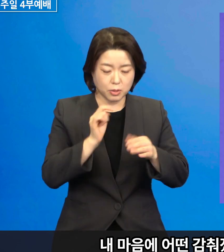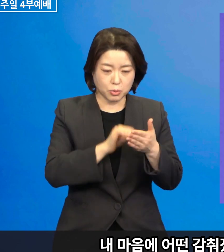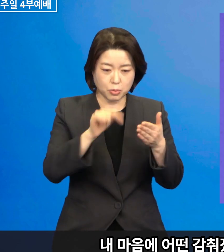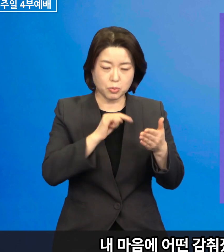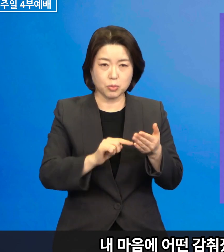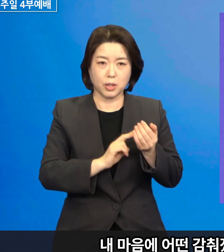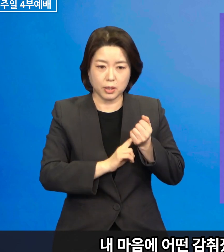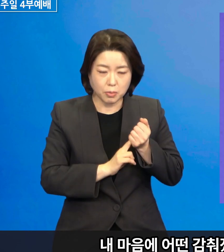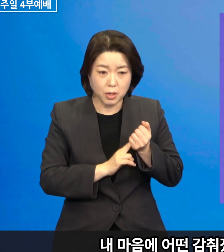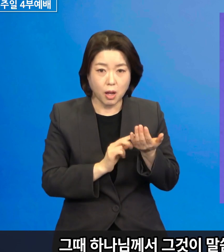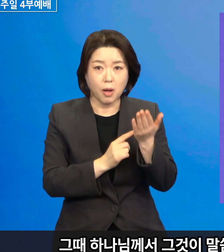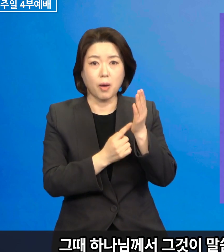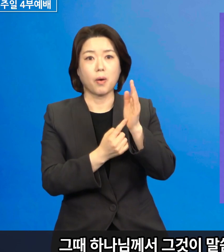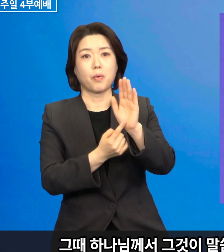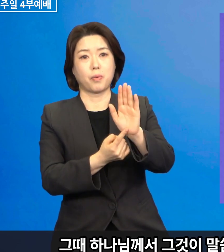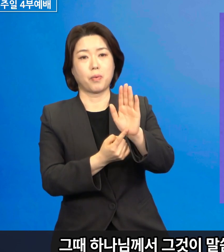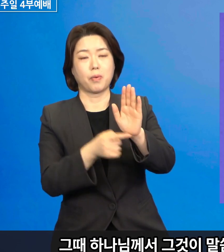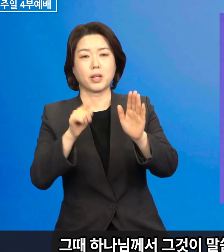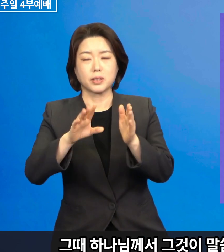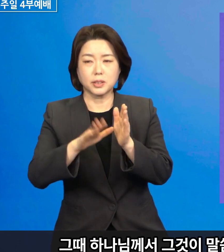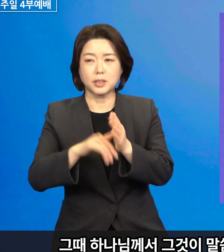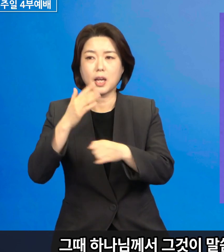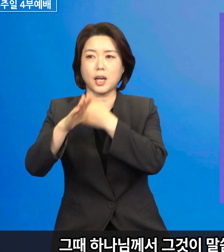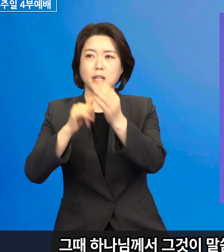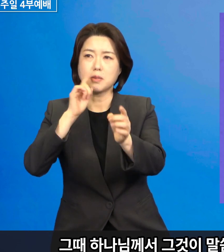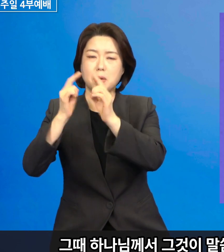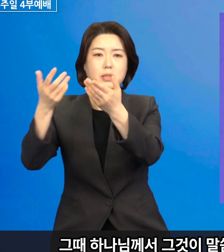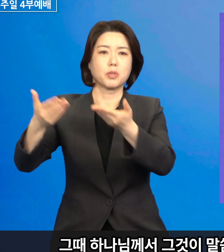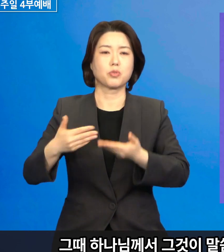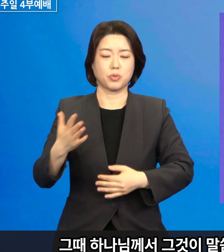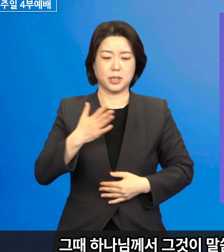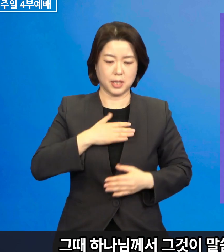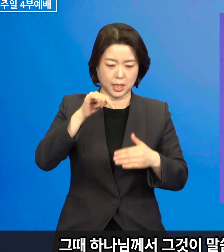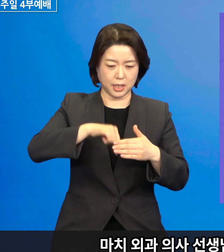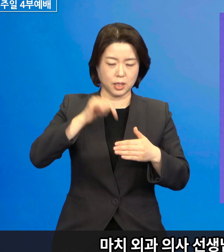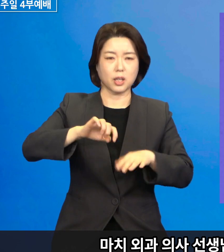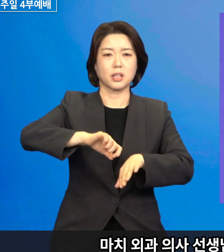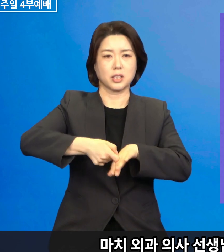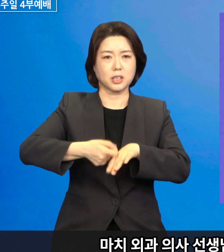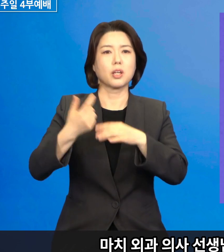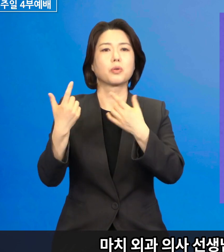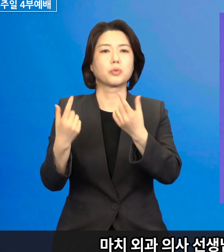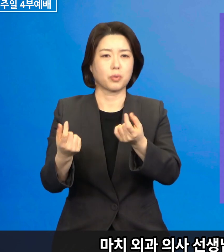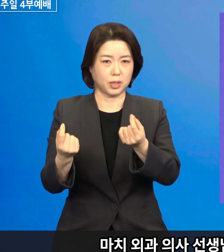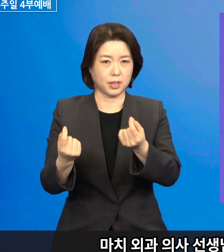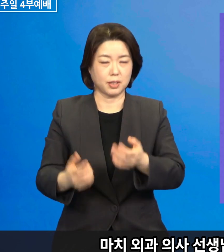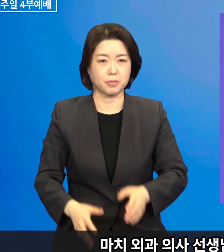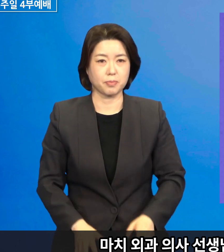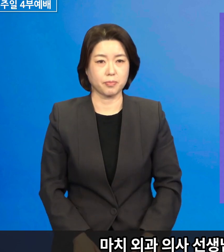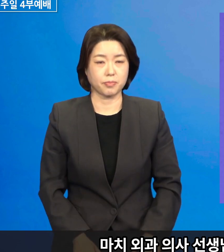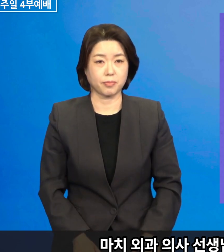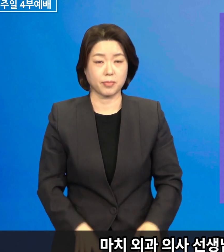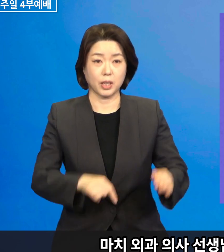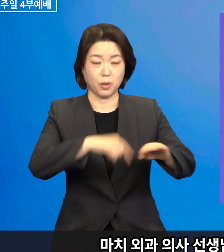것이 드러난 거예요. 그때 하나님께서 그것이 말씀으로 주시는 내적 징계입니다. 마치 외과 의사 선생님이